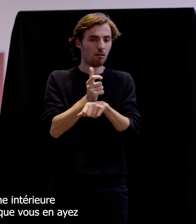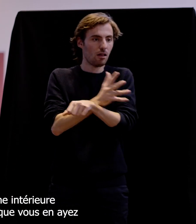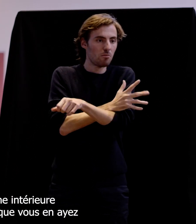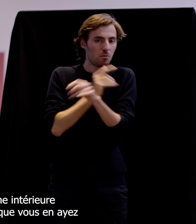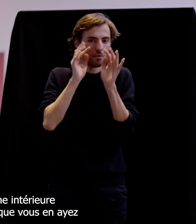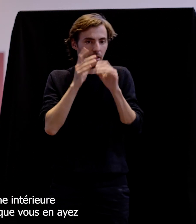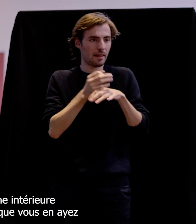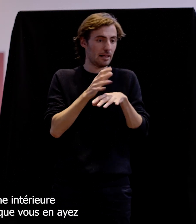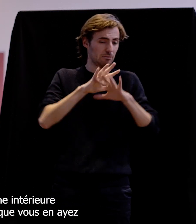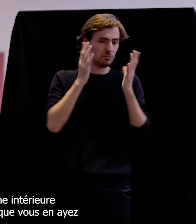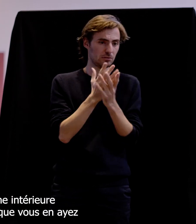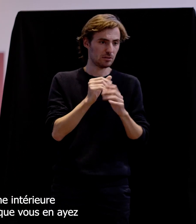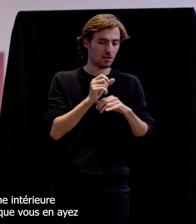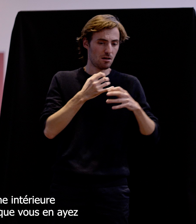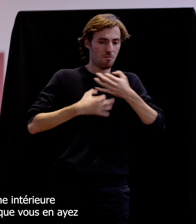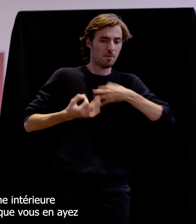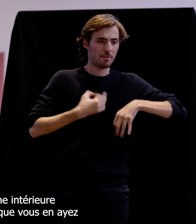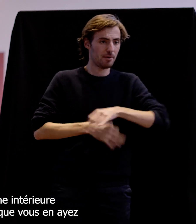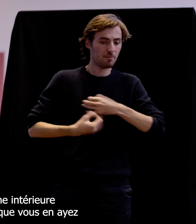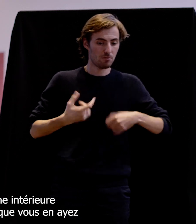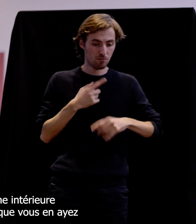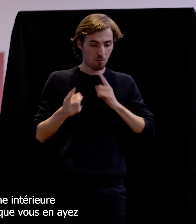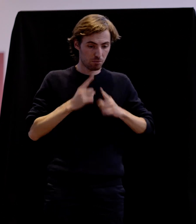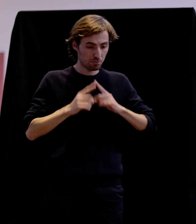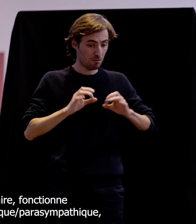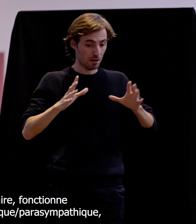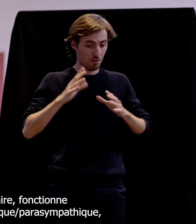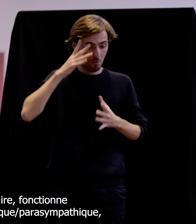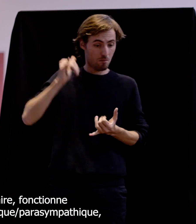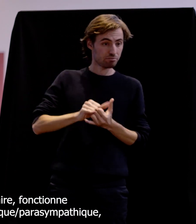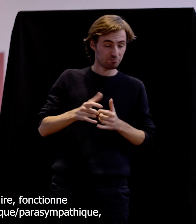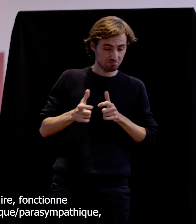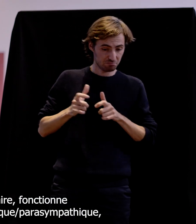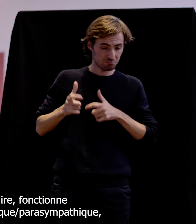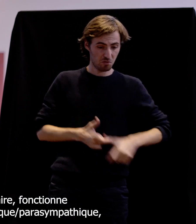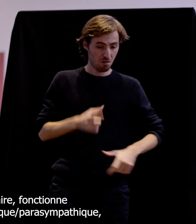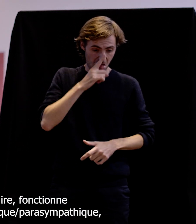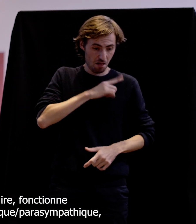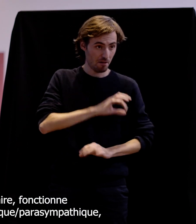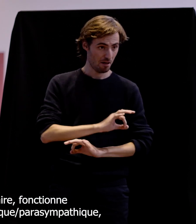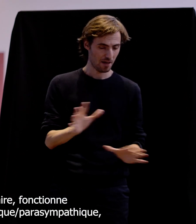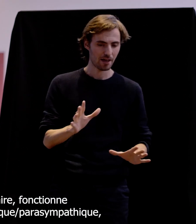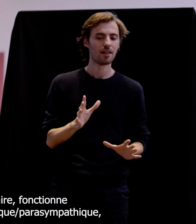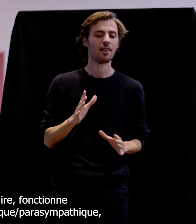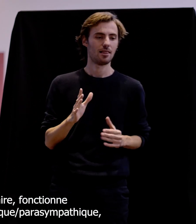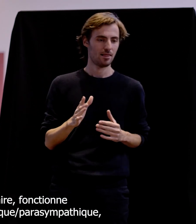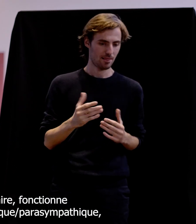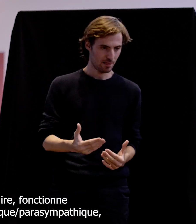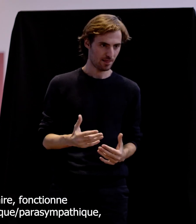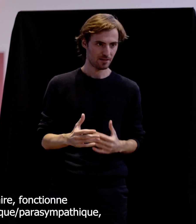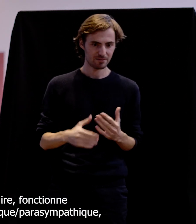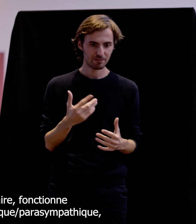cette usine intérieure qui fonctionne sans que vous en ayez le contrôle volontaire, fonctionne sur un